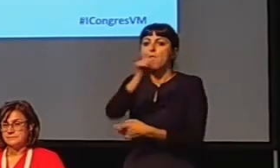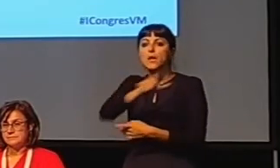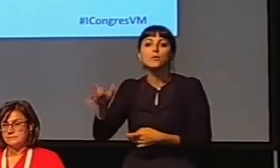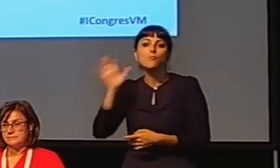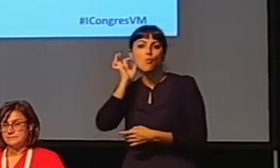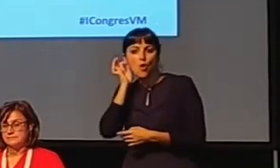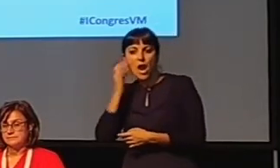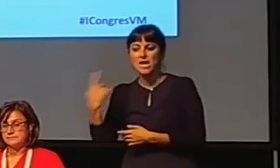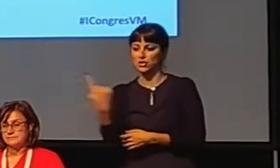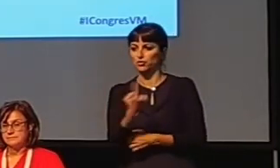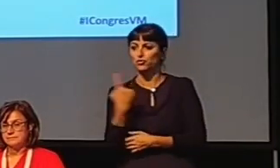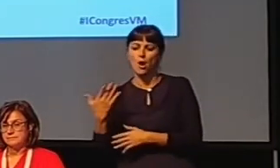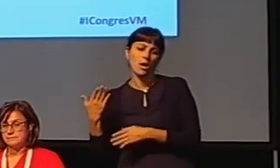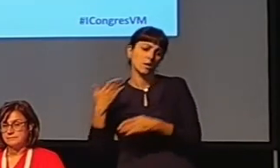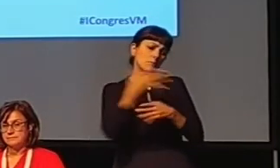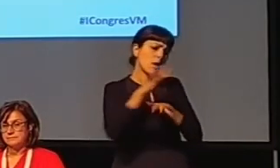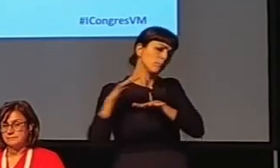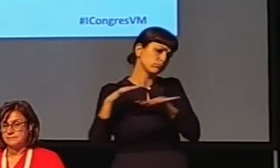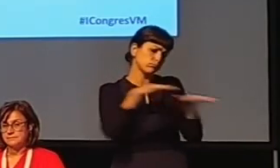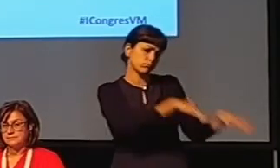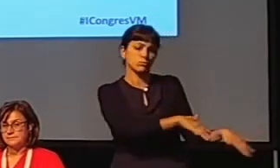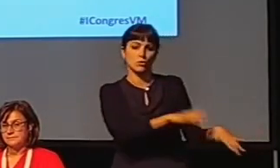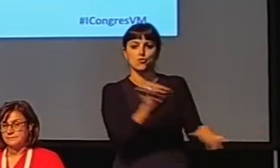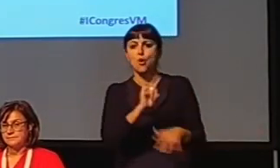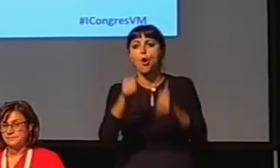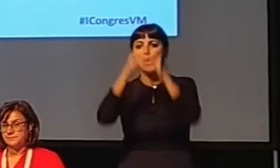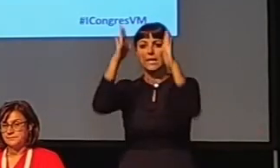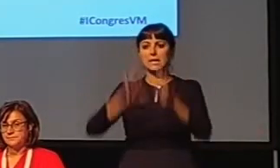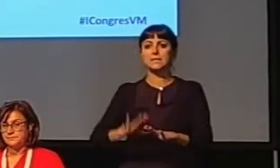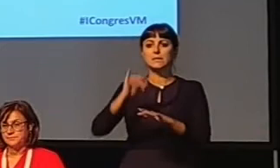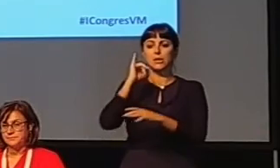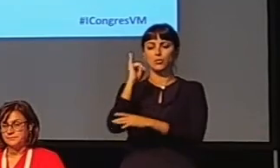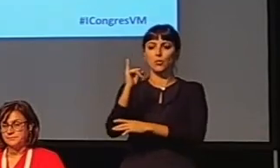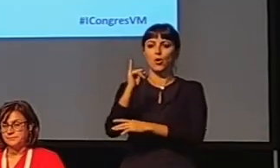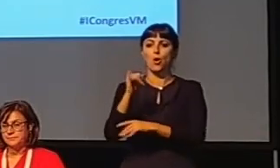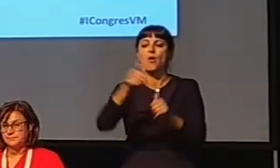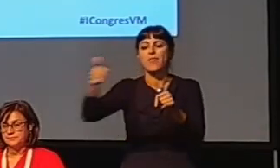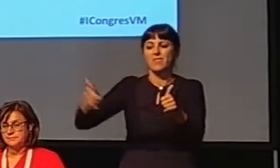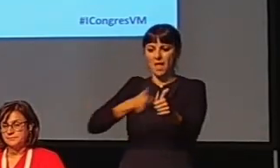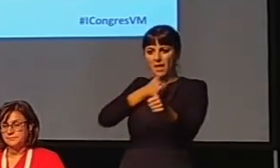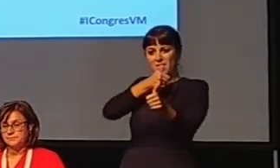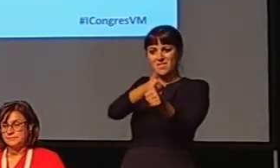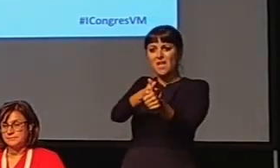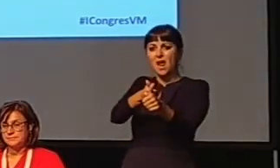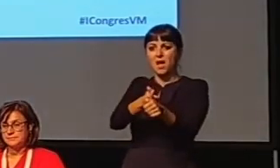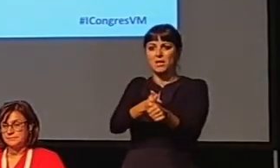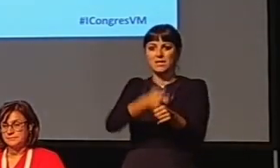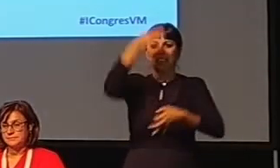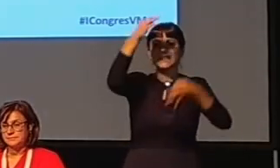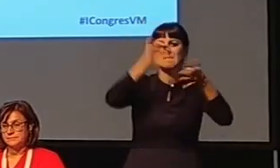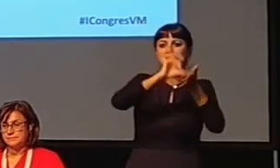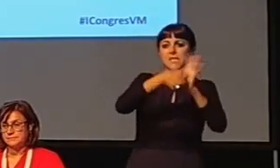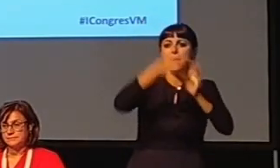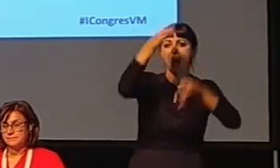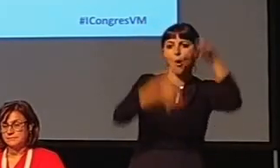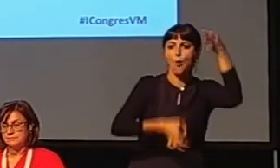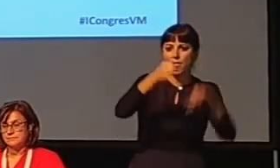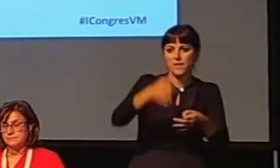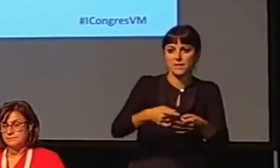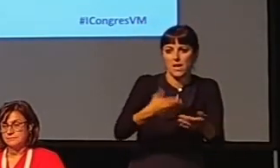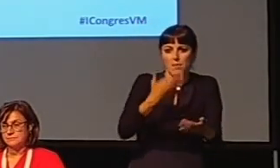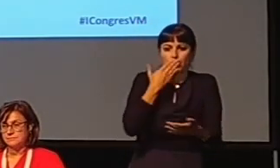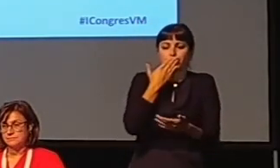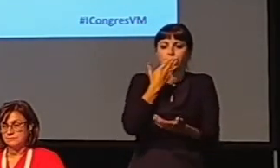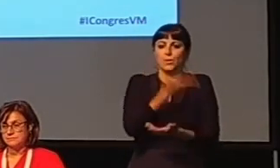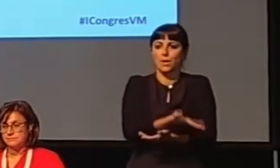las mujeres, una institución detrás que diga, pues a ti, sistema judicial que es de todos los sistemas el más absurdo, pues te vamos a